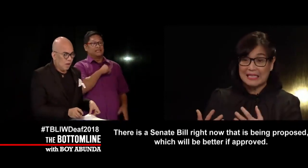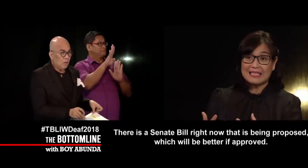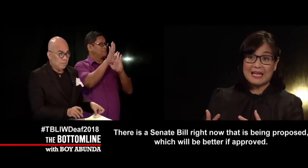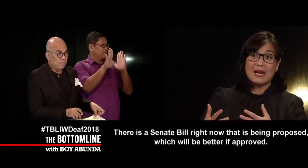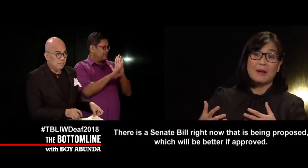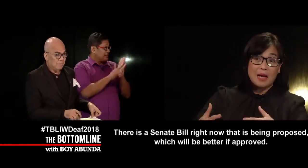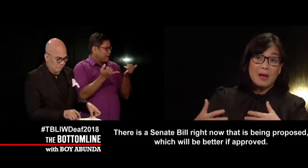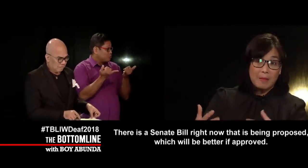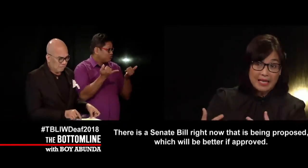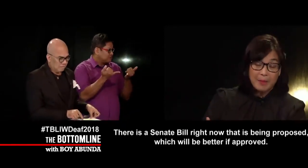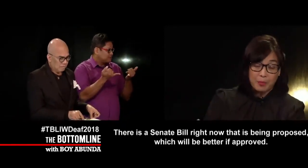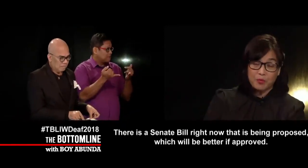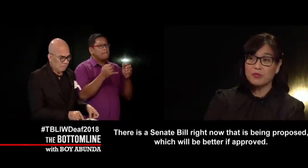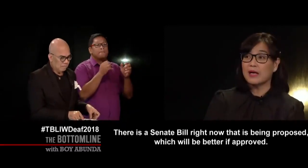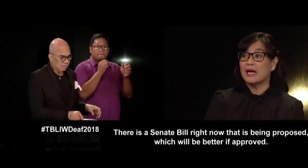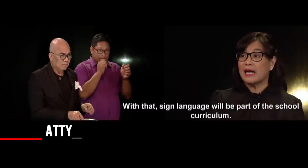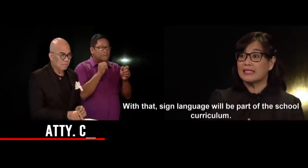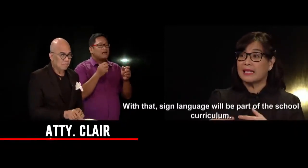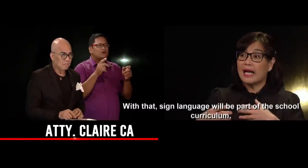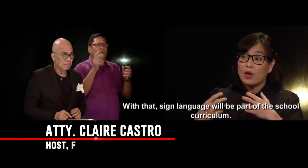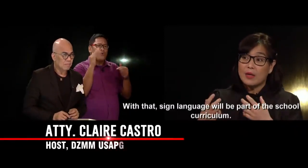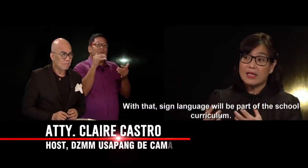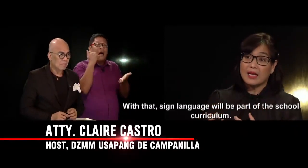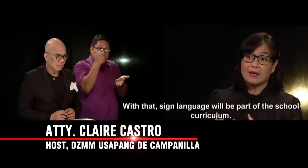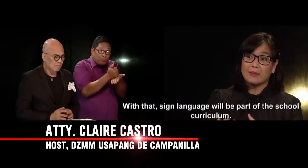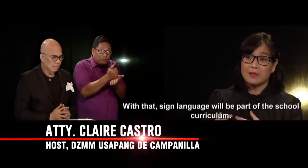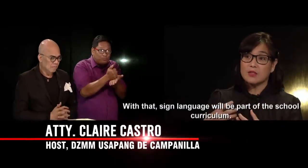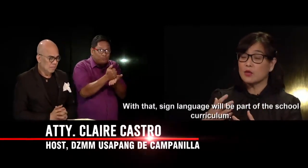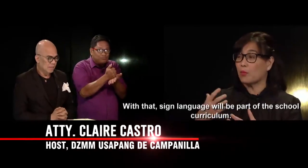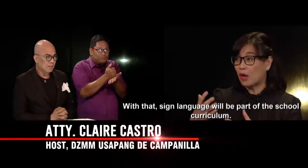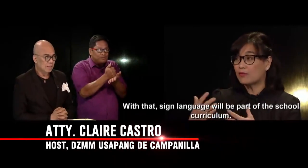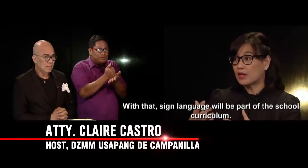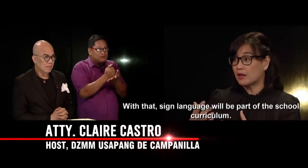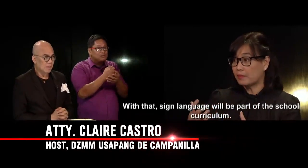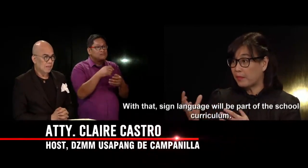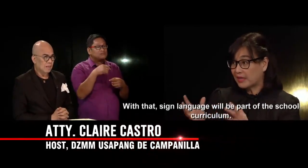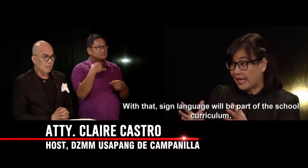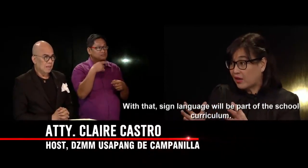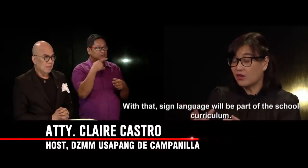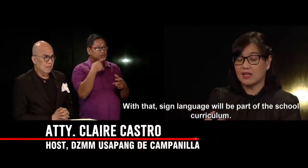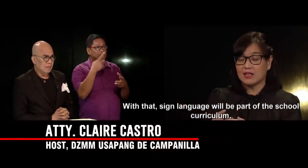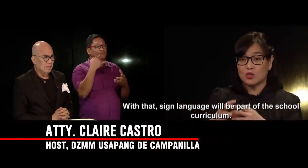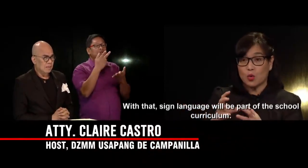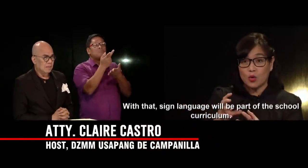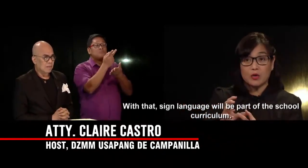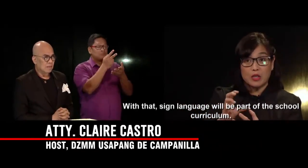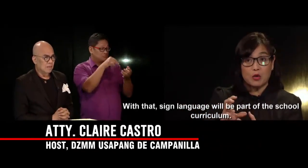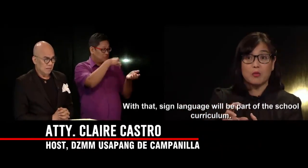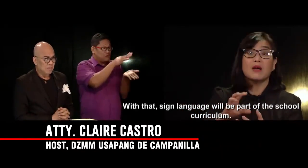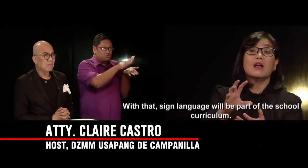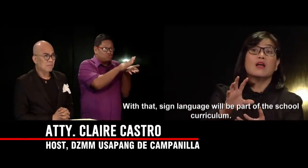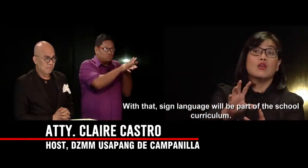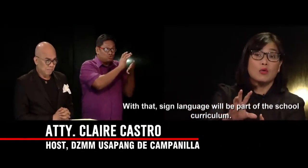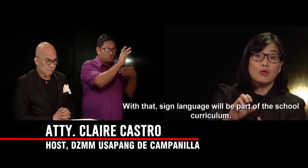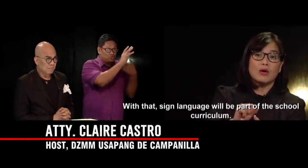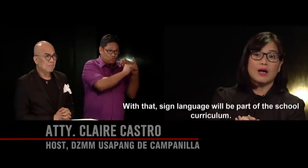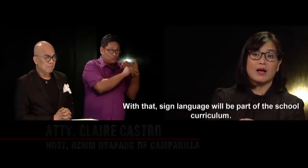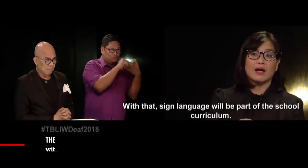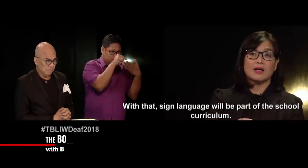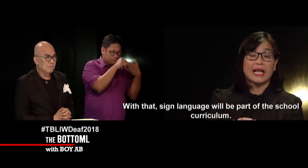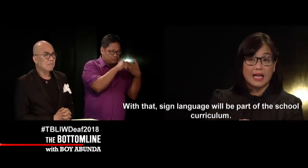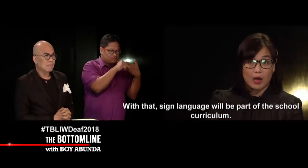mas maganda sana na mai-approve. Kasi gagawin ng, one of the parte no, ng school curriculum,